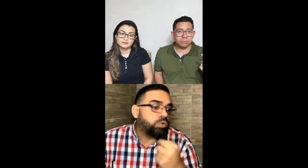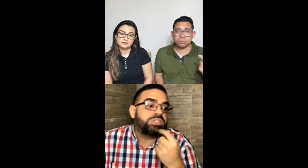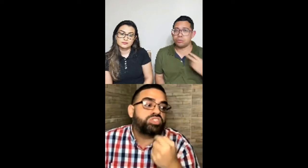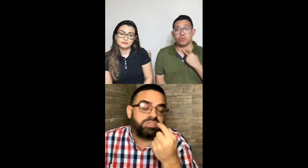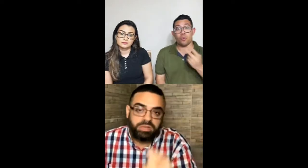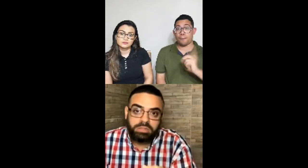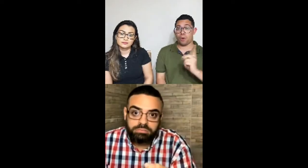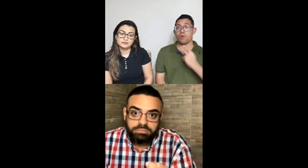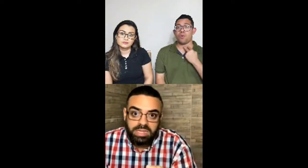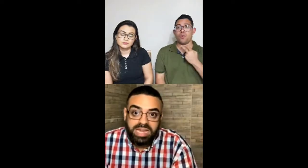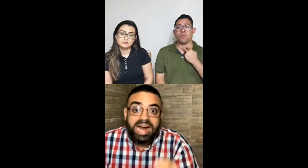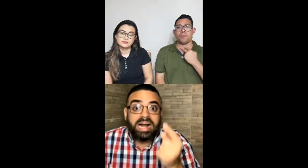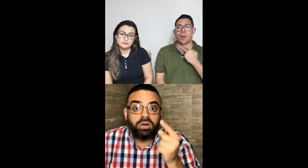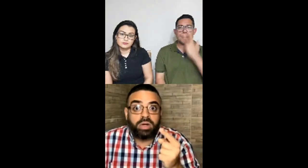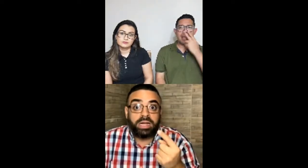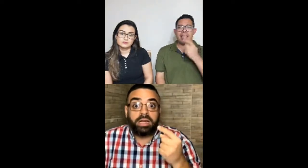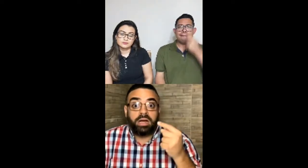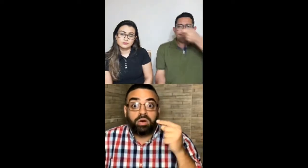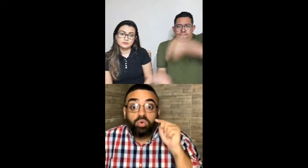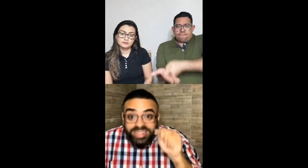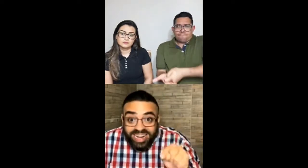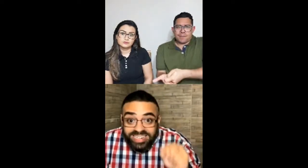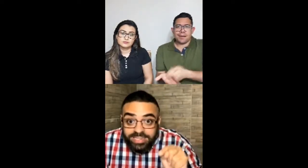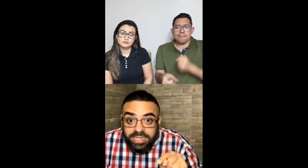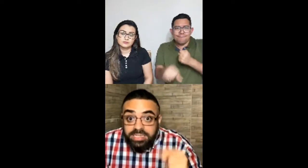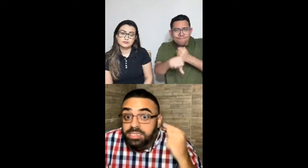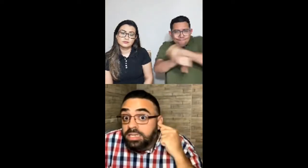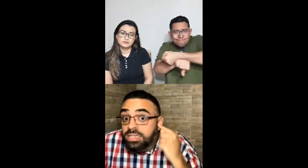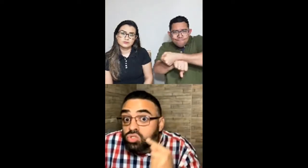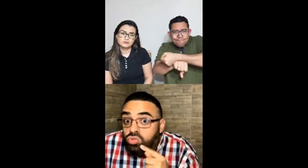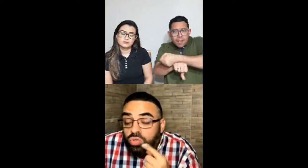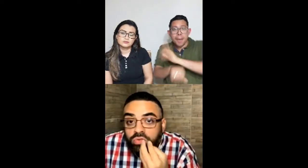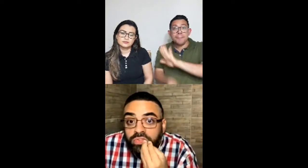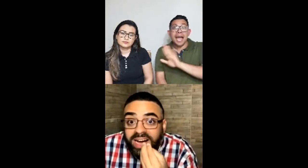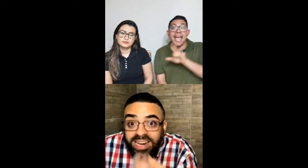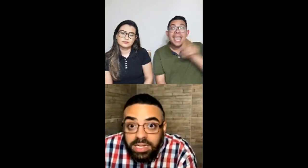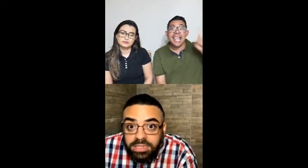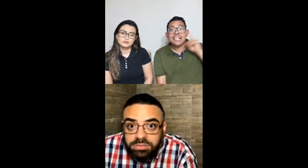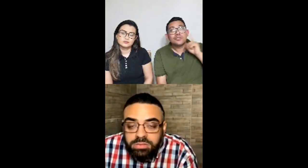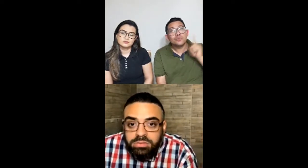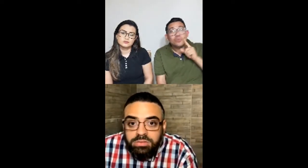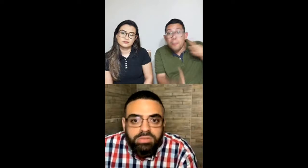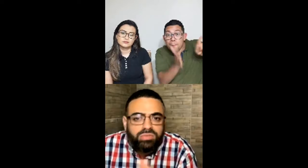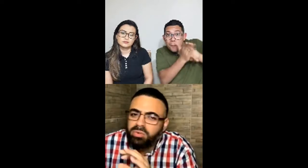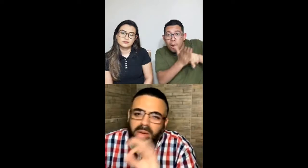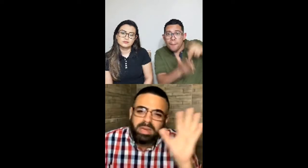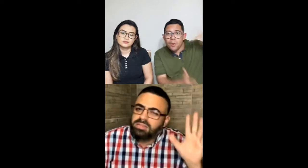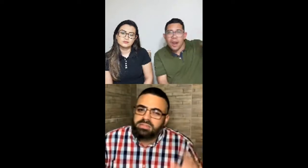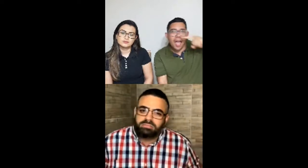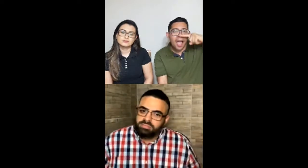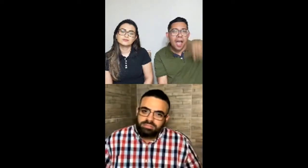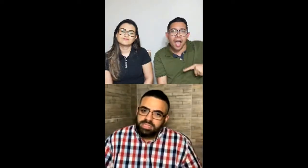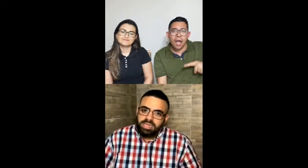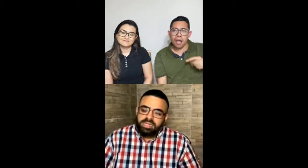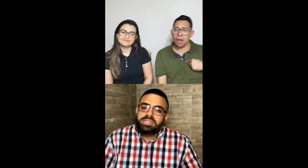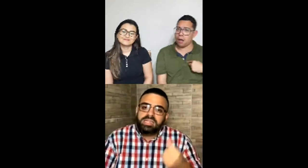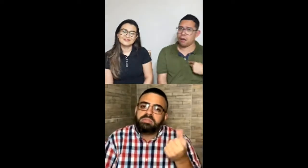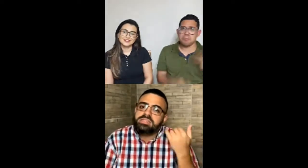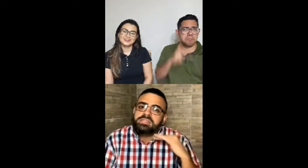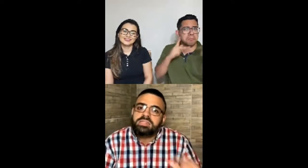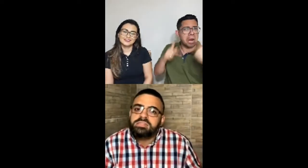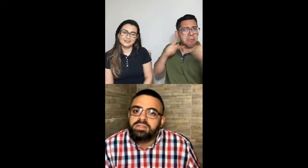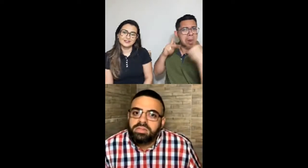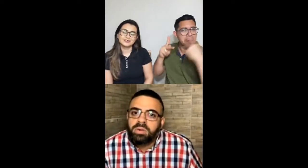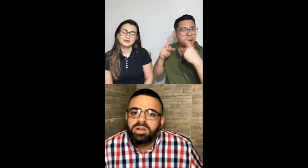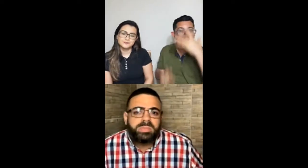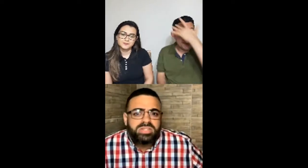tem má conotação. Não tem uma leitura muito positiva. Agora, o tailandês e